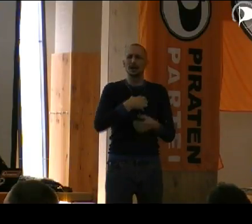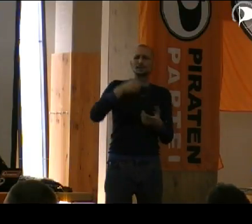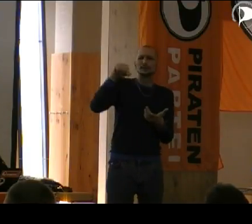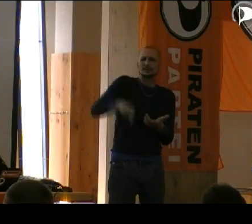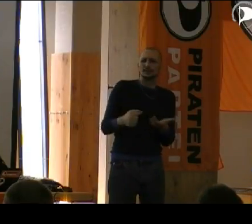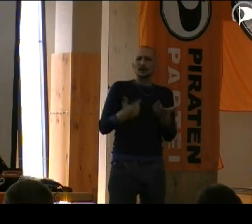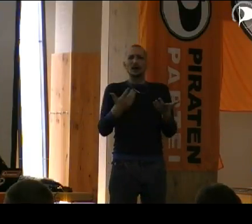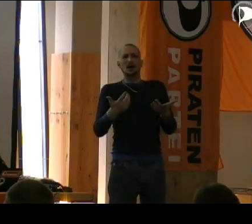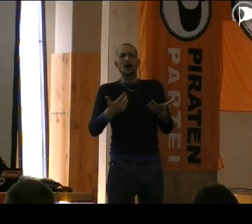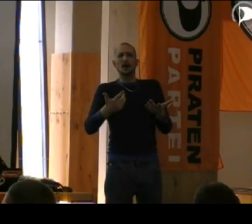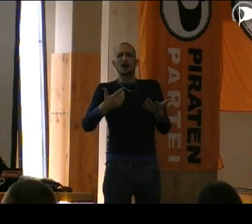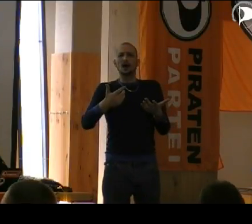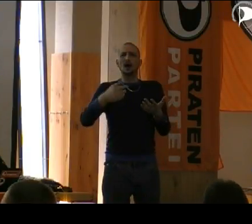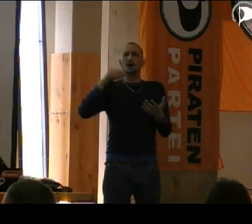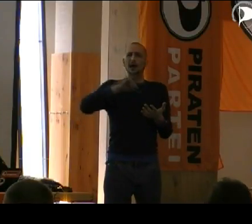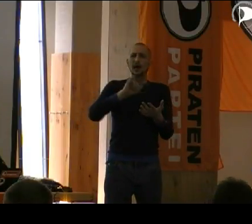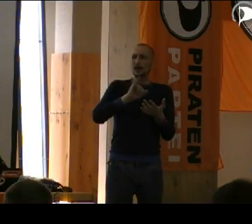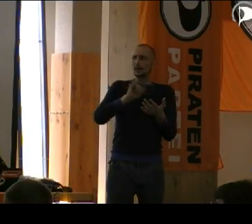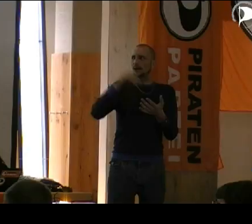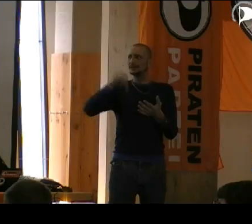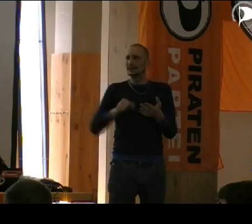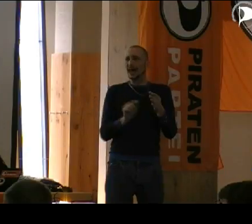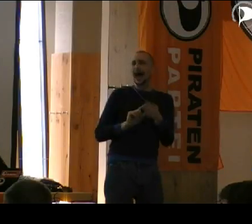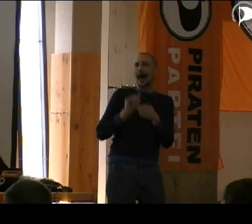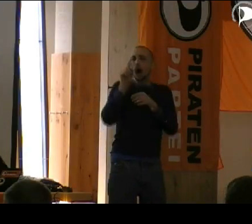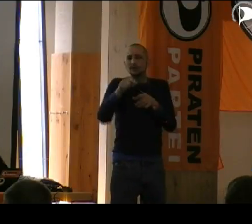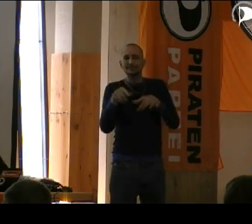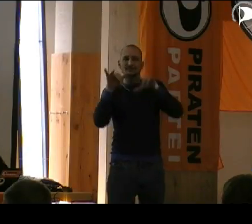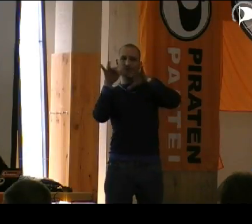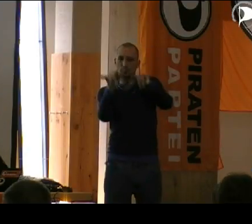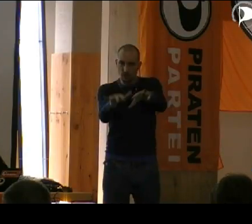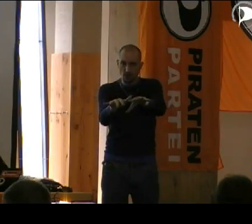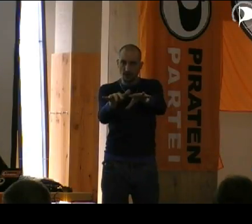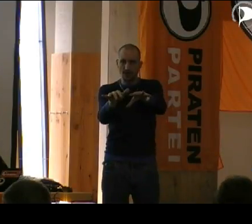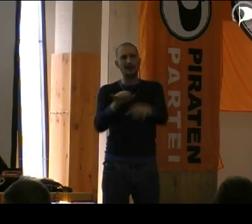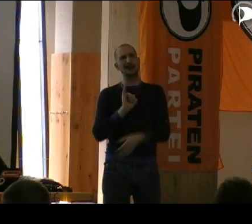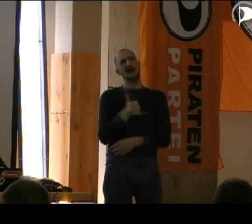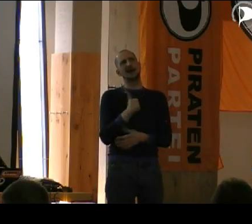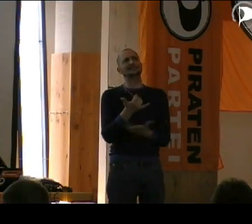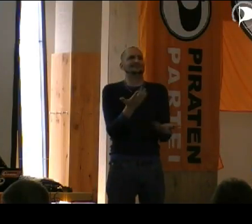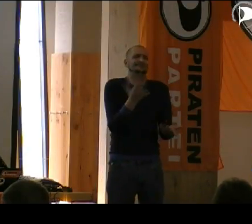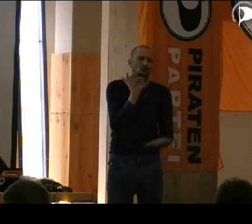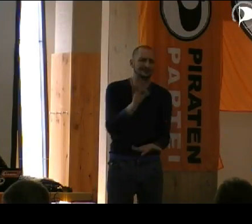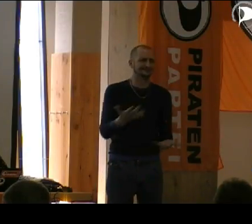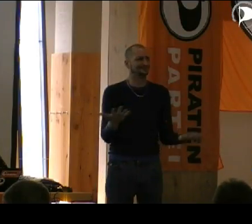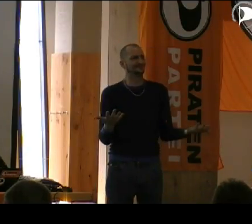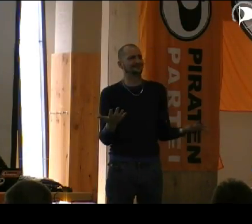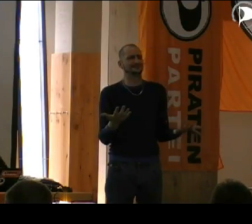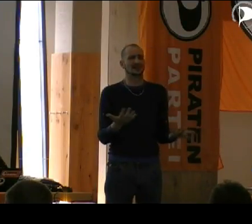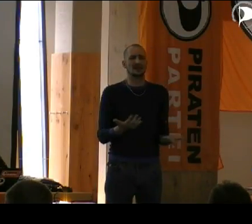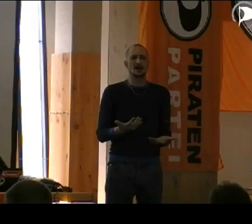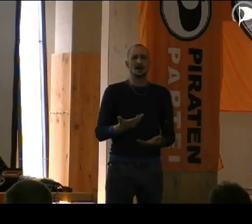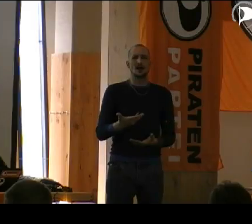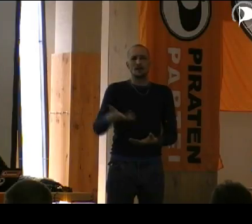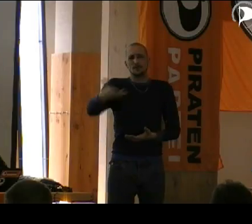und wieder will dann hat die außenwirkung die außenwirkung ja gut wir kommen teilweise